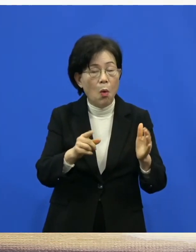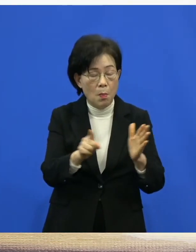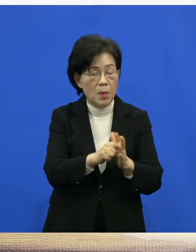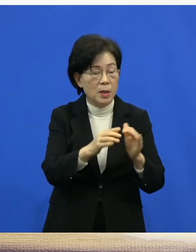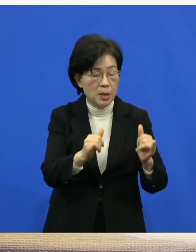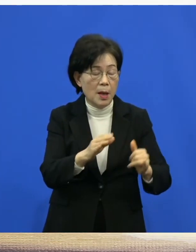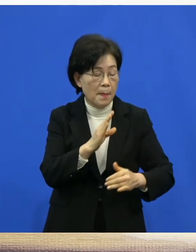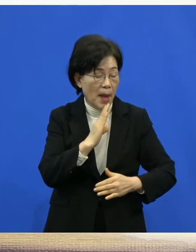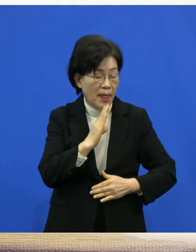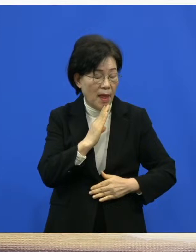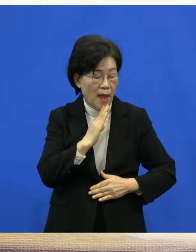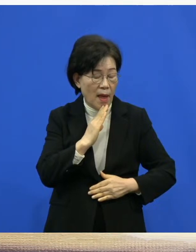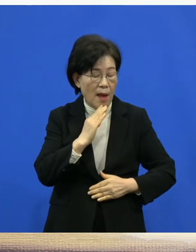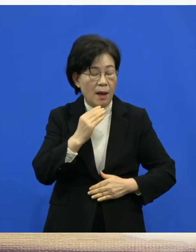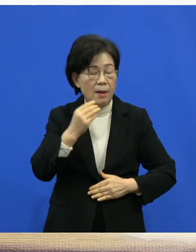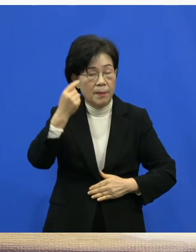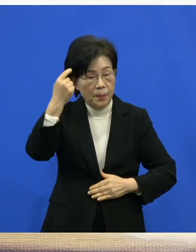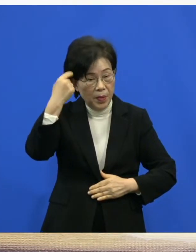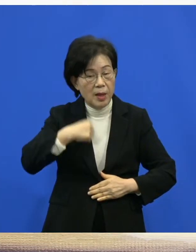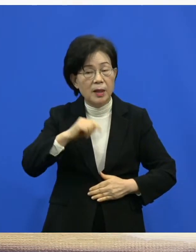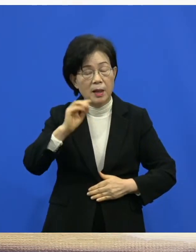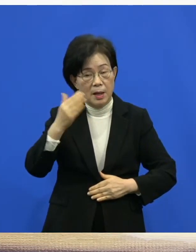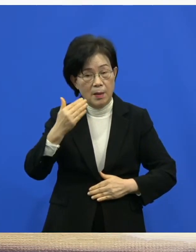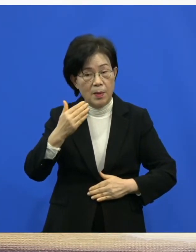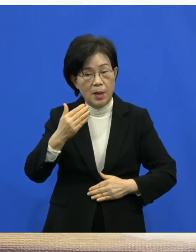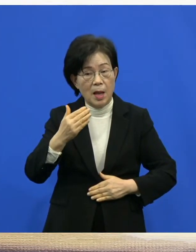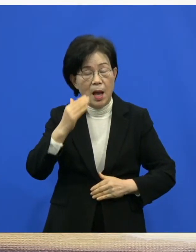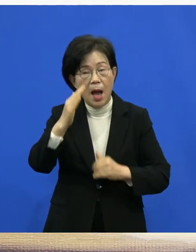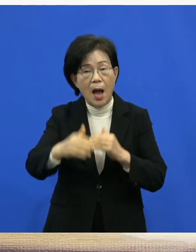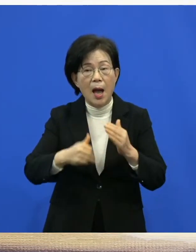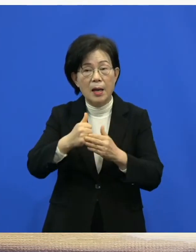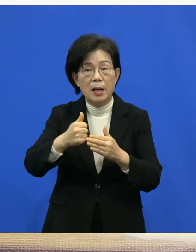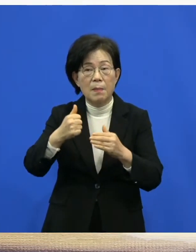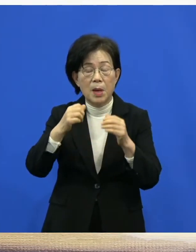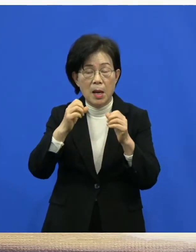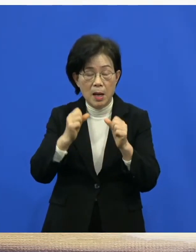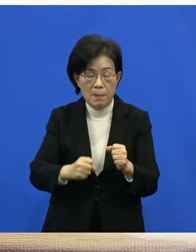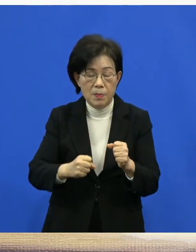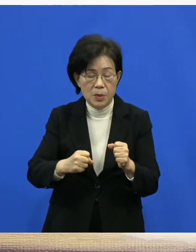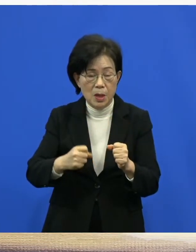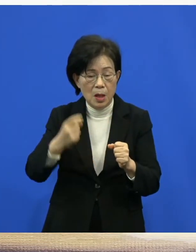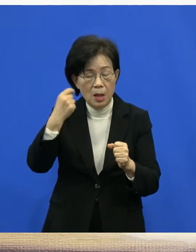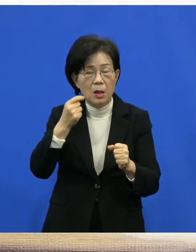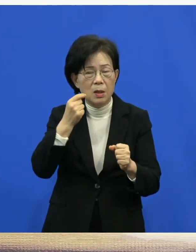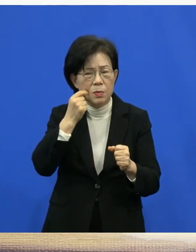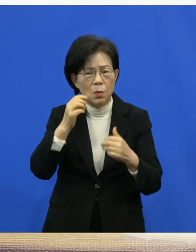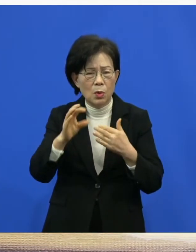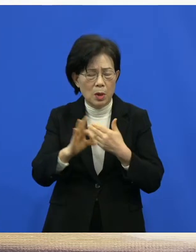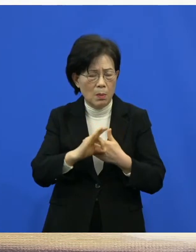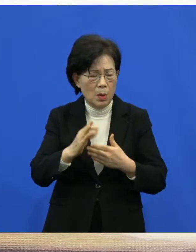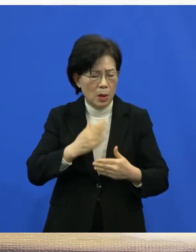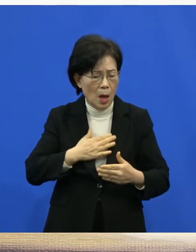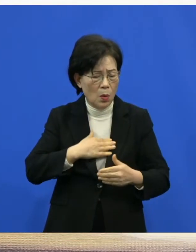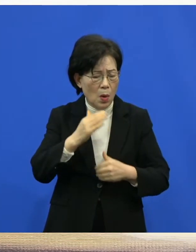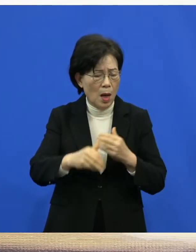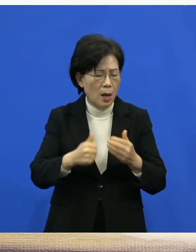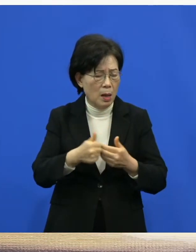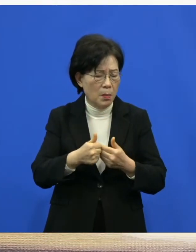통하여 하나님의 임재를 느끼지 못한다면 나도 임재 없이 살아가고 있다고 보아야 맞는